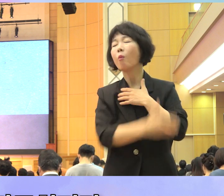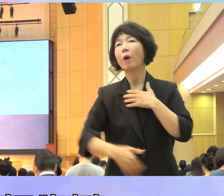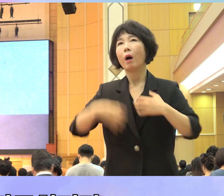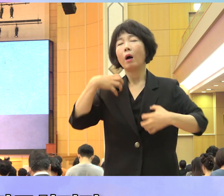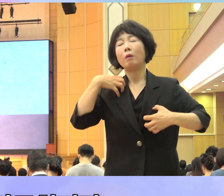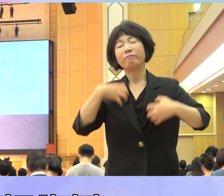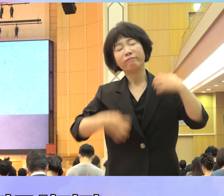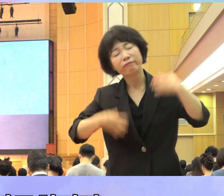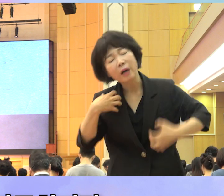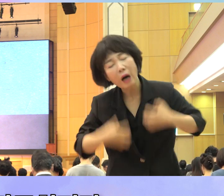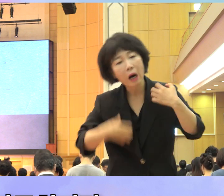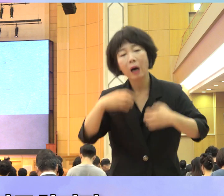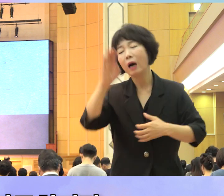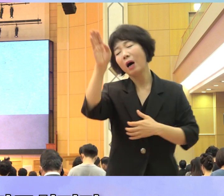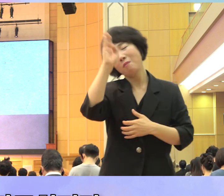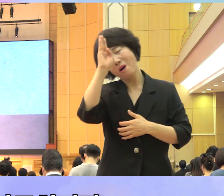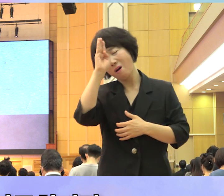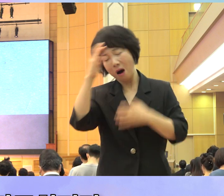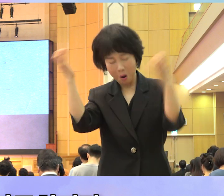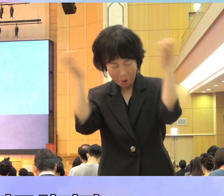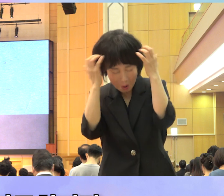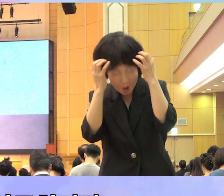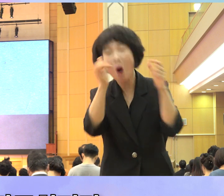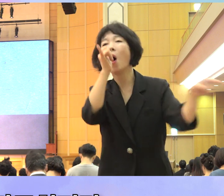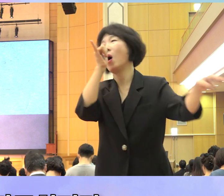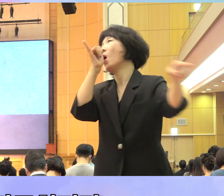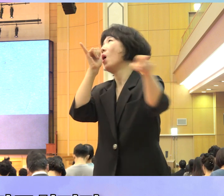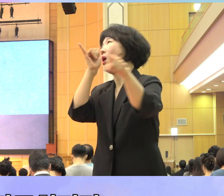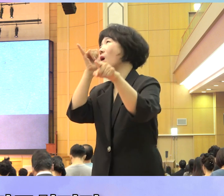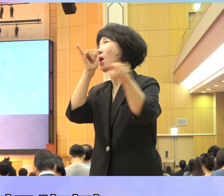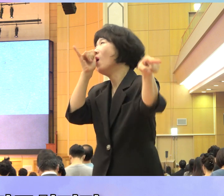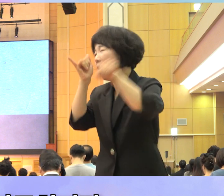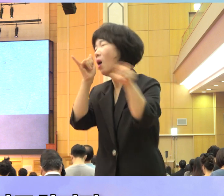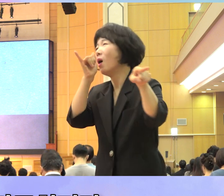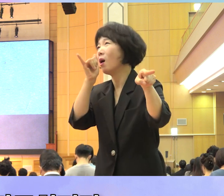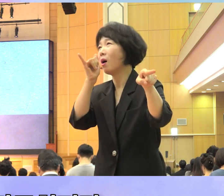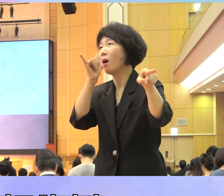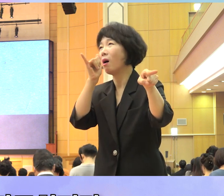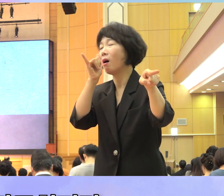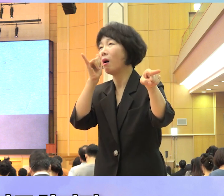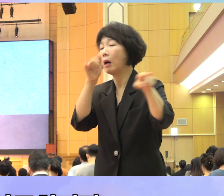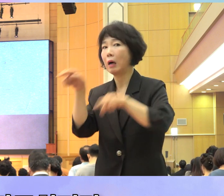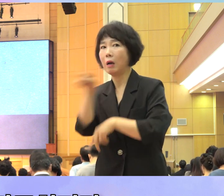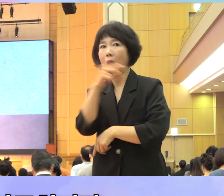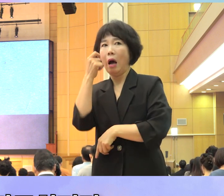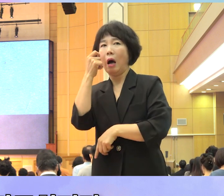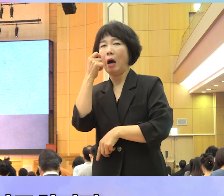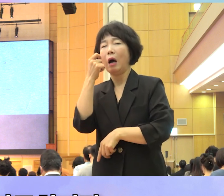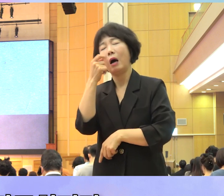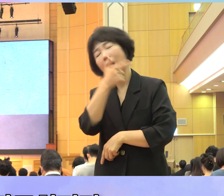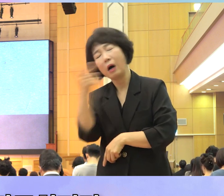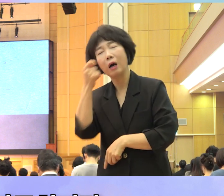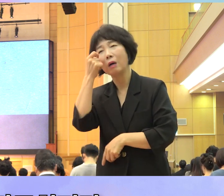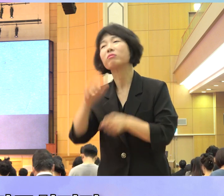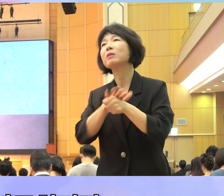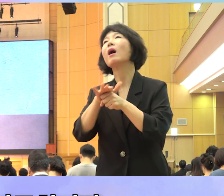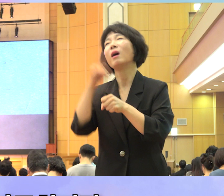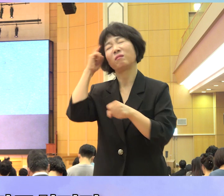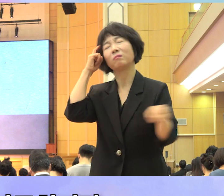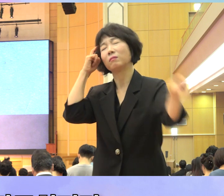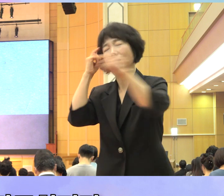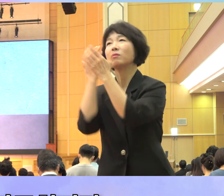신체적으로 고통을, 질병에 놓여져 있는, 그래서 고통을 받고 있는 주님의 자녀들이